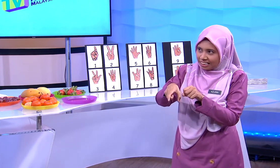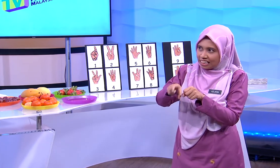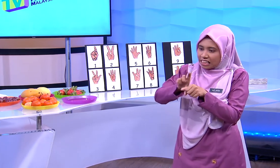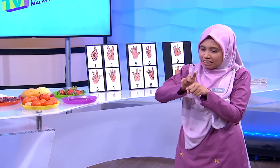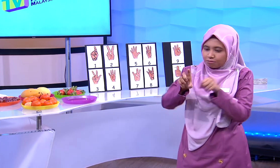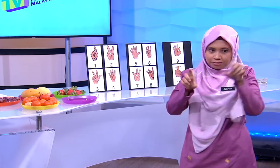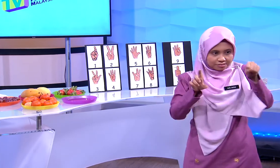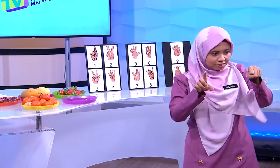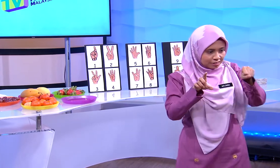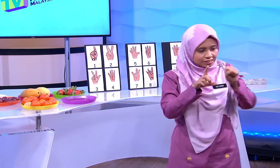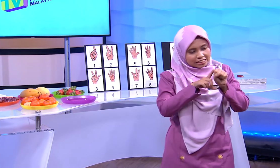situ oke